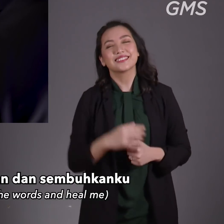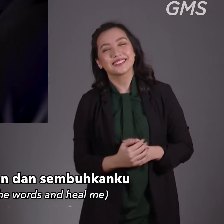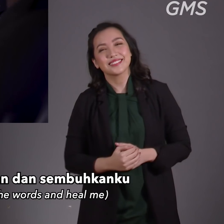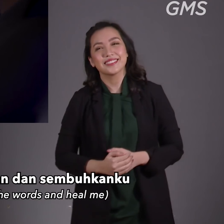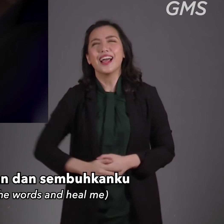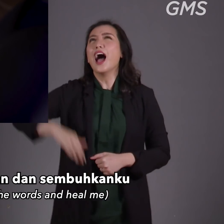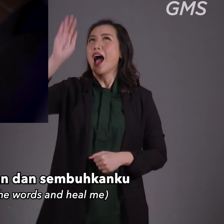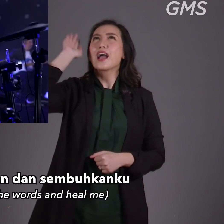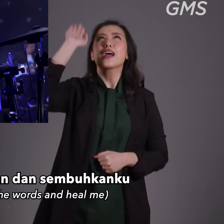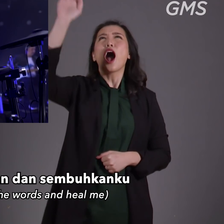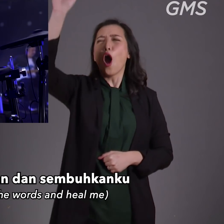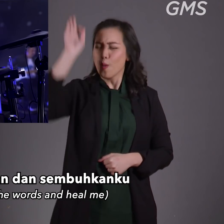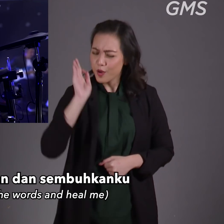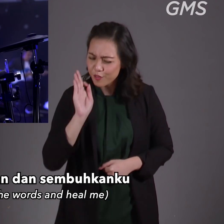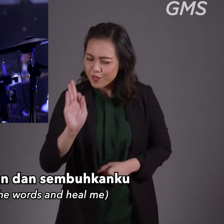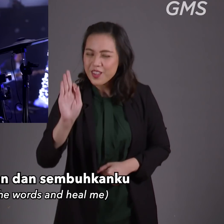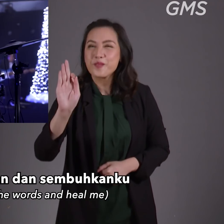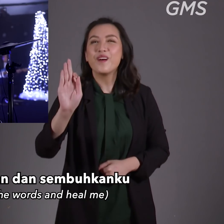Tuhan. Kau